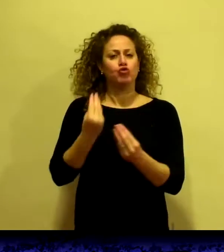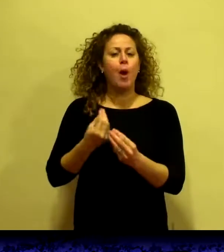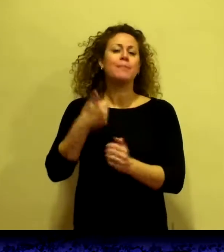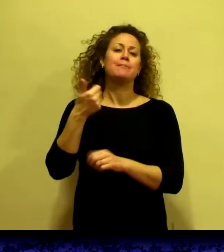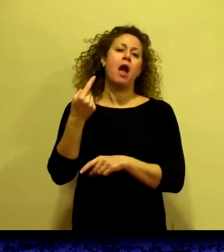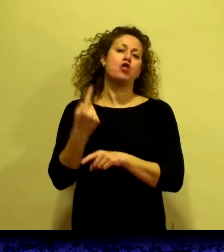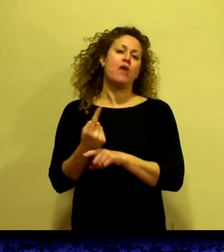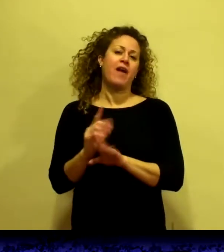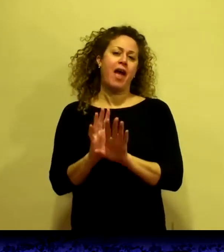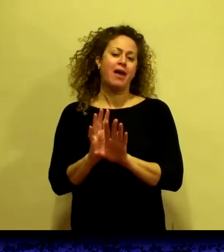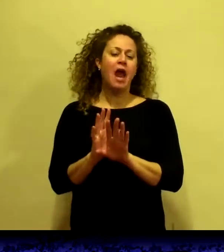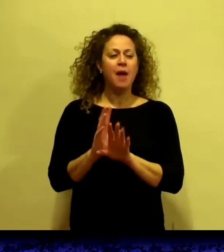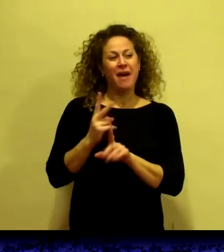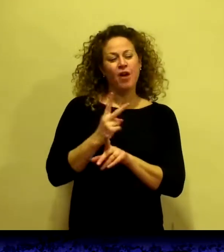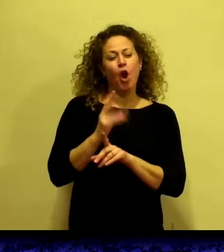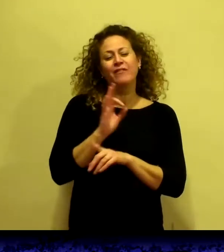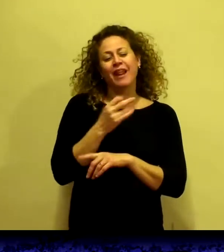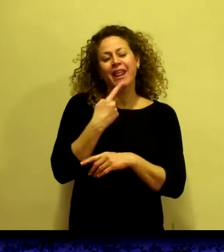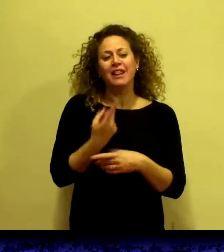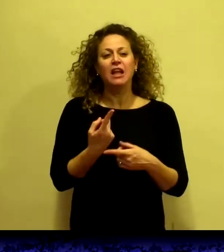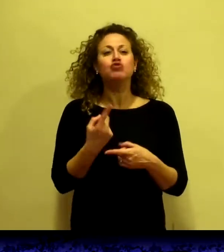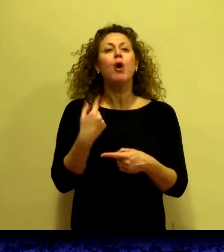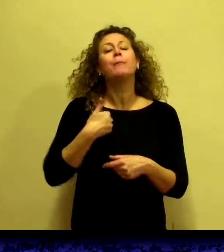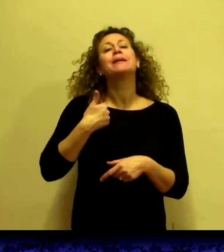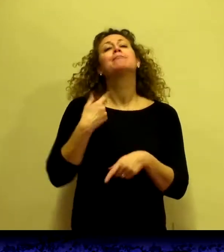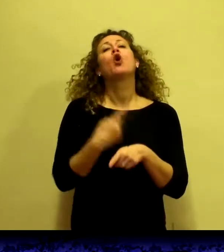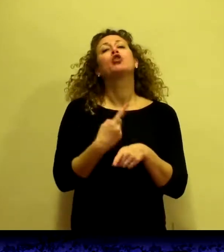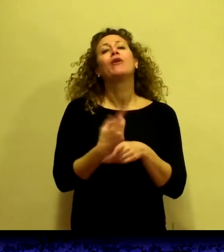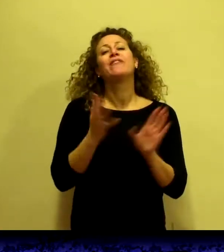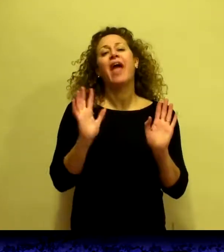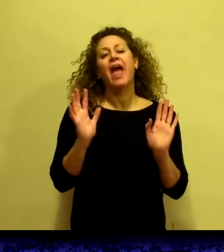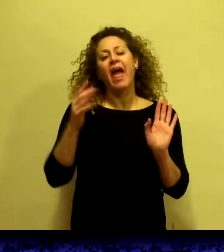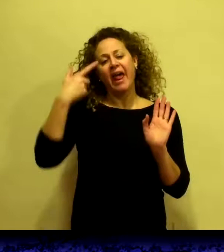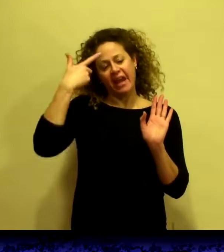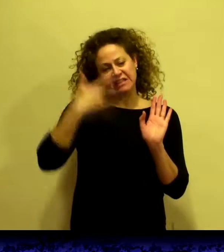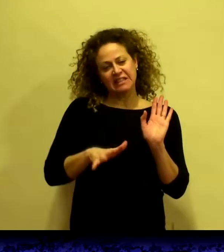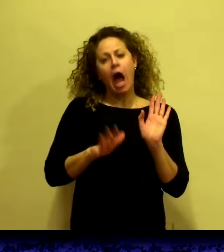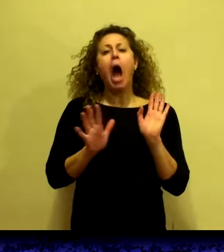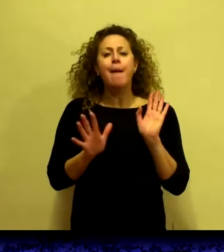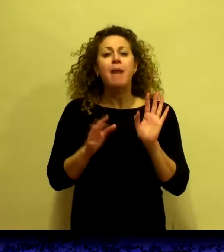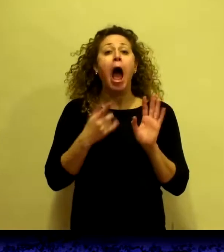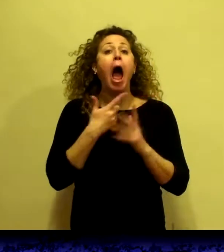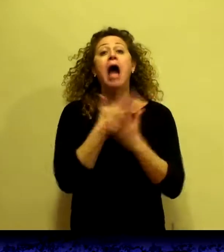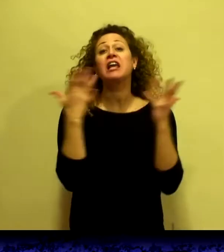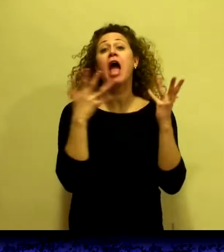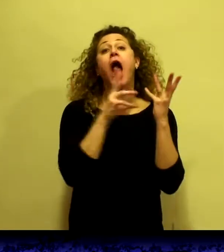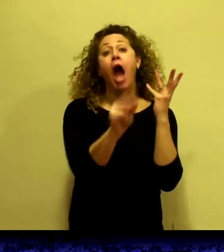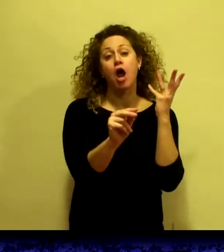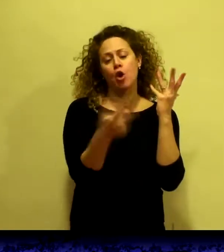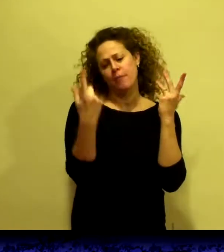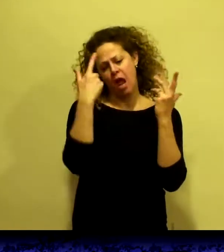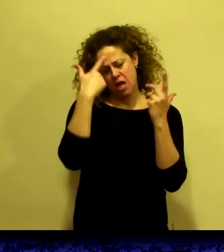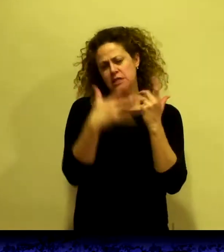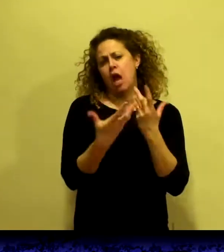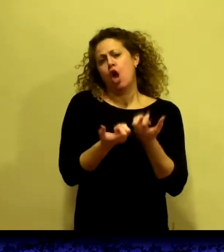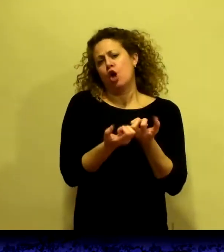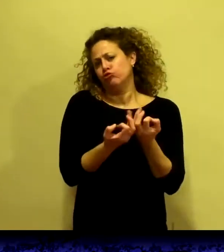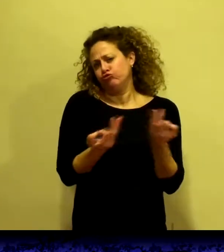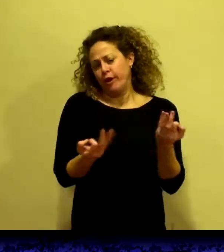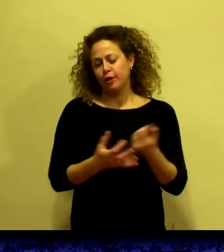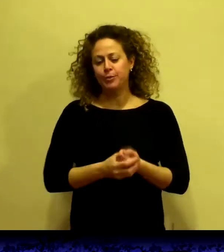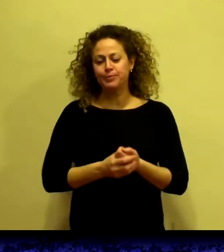poi... Senza dirlo in maniera esplicita, però il concetto è quello. Ma quindi portate i bambini a vedere la fiera del